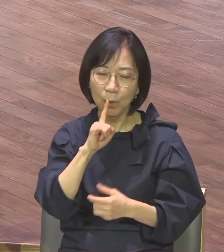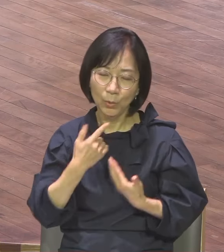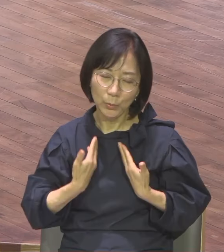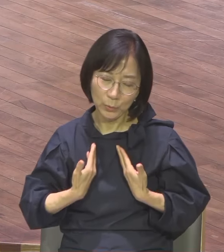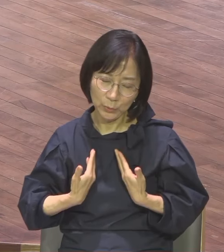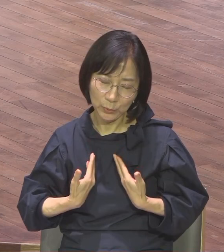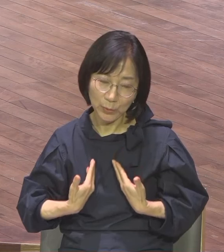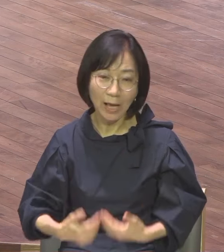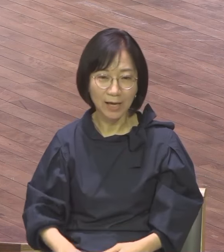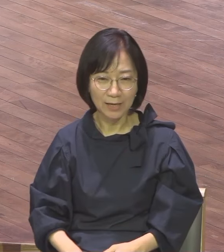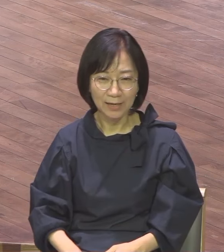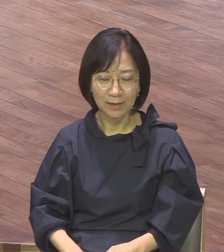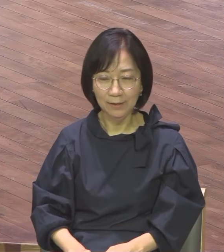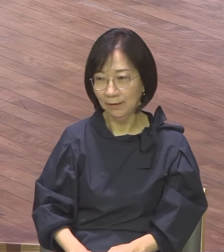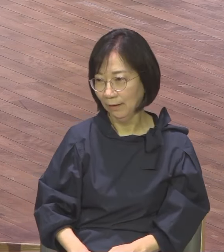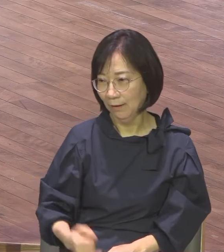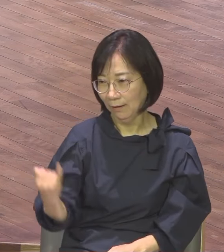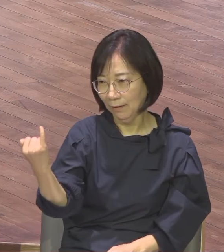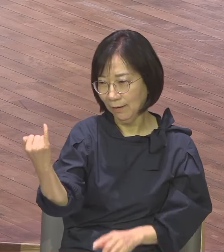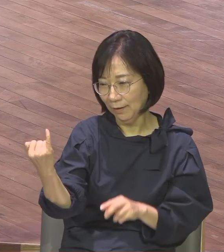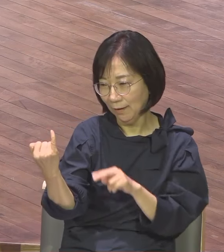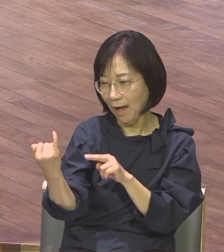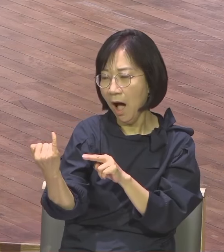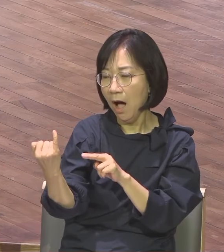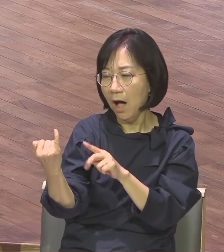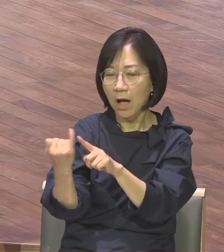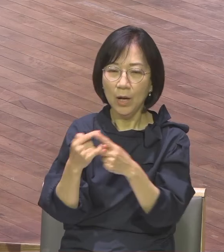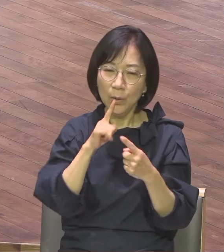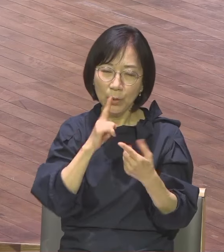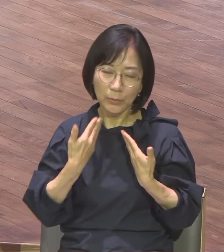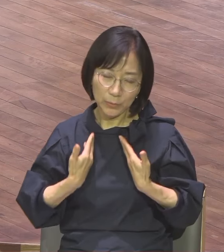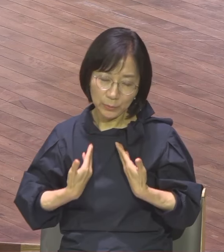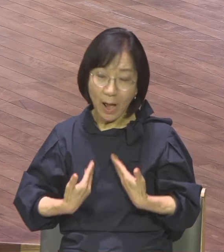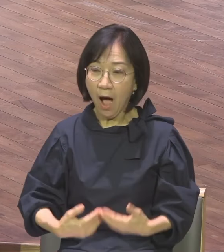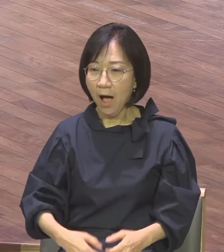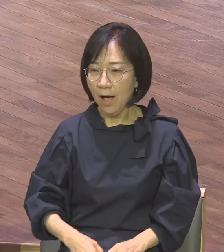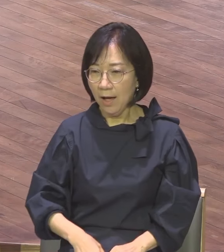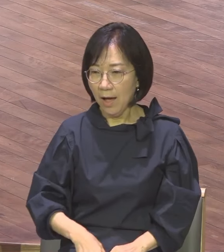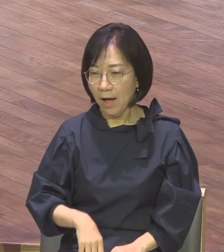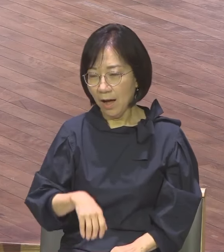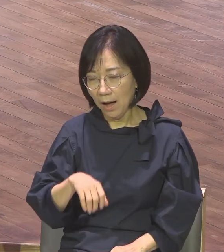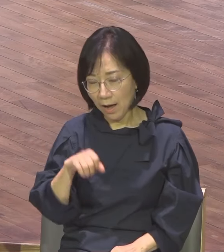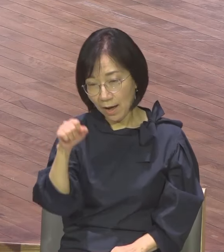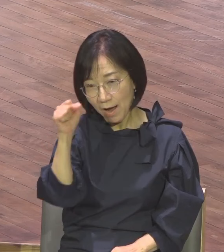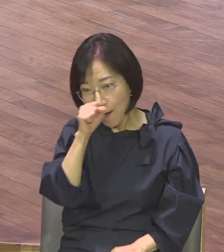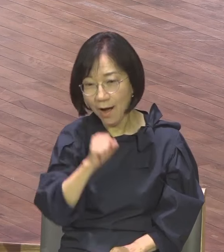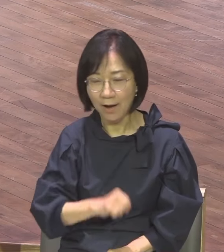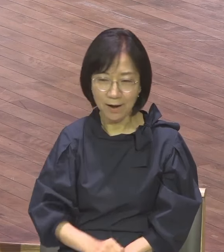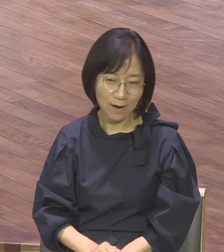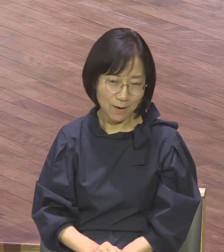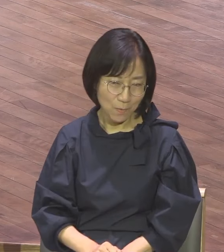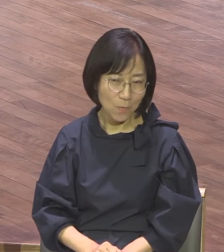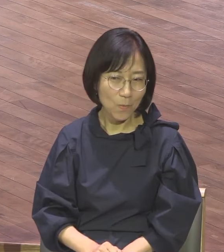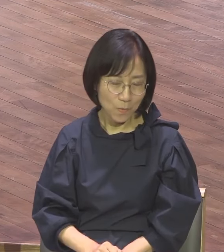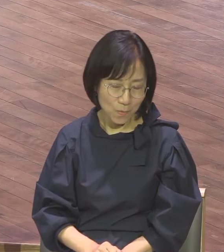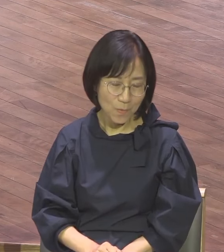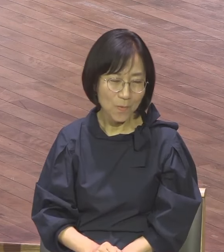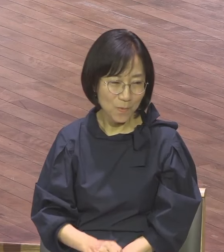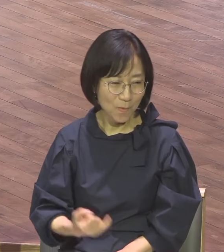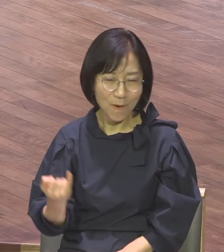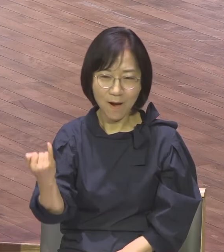나도 모르게 마름 여자가 좋았던가 봐. 그 마름 여자가 좋았는데 역시 말이 없어.